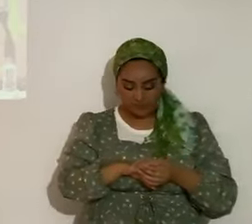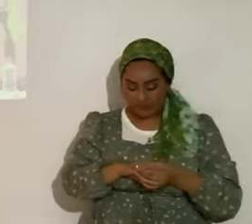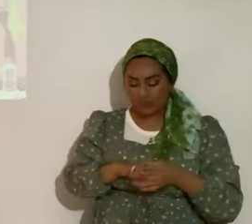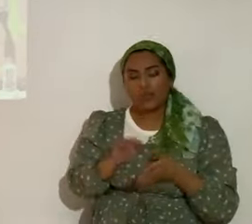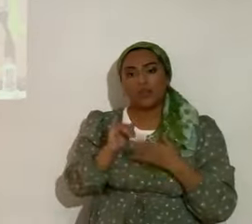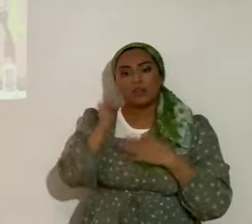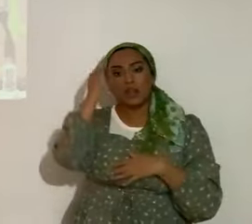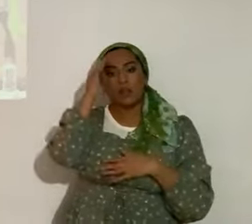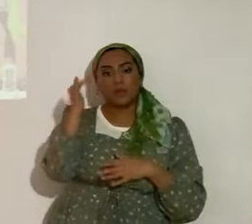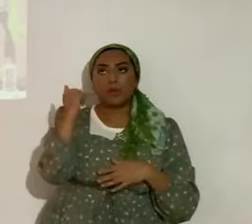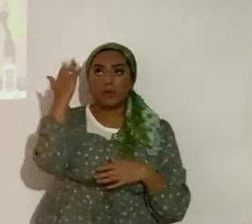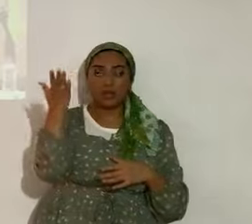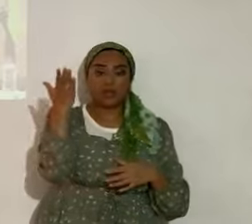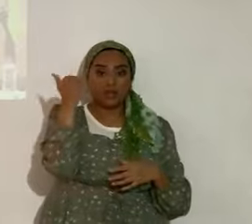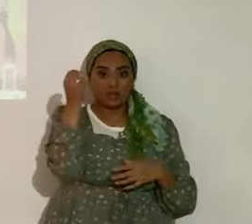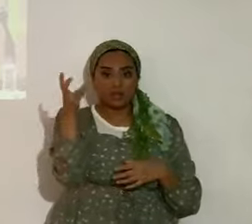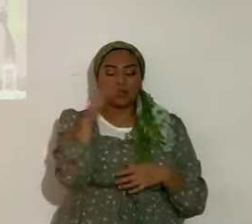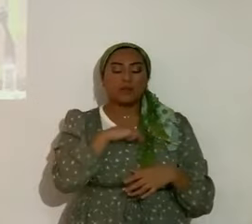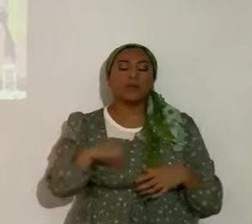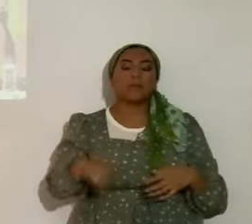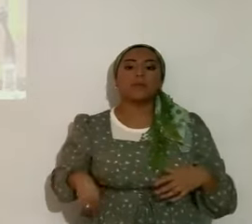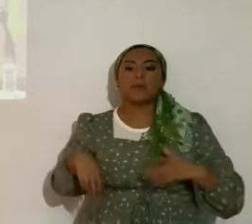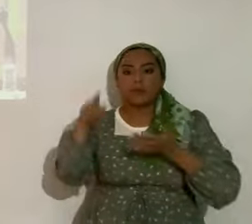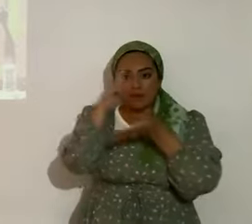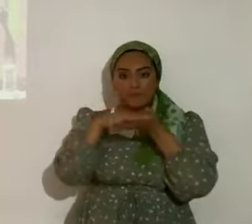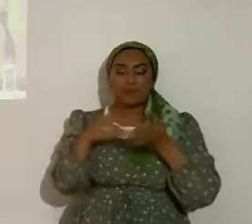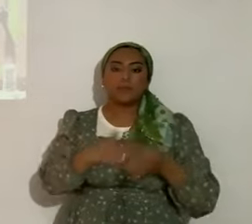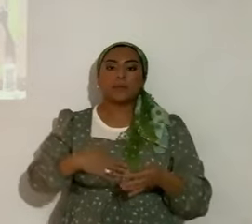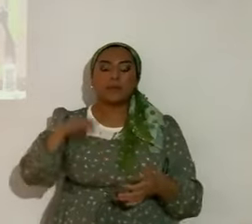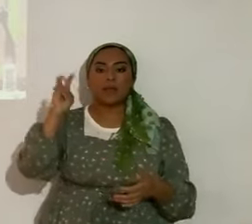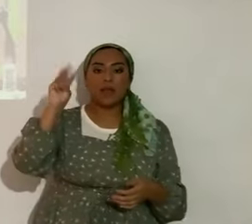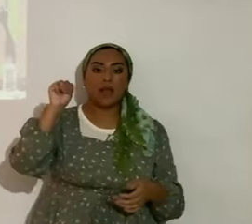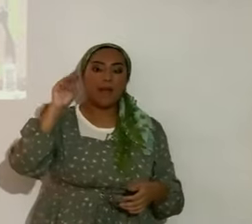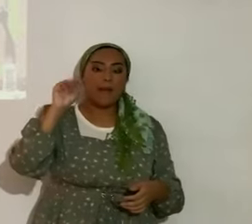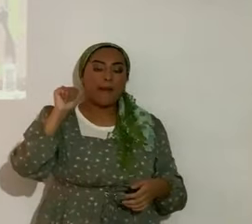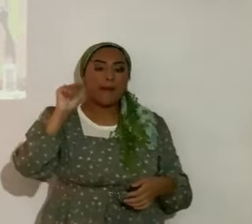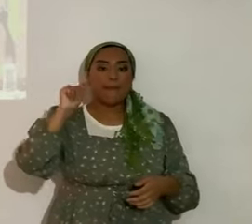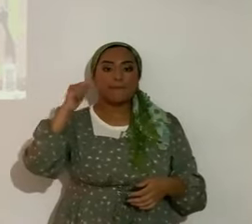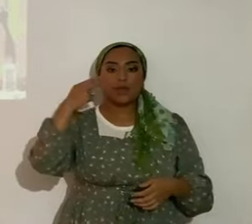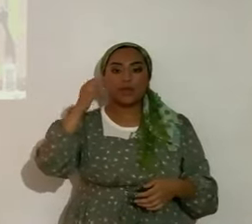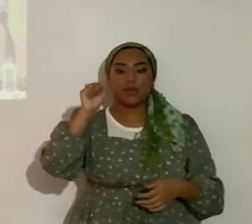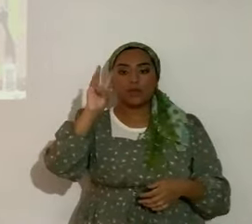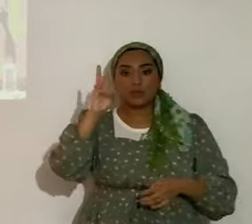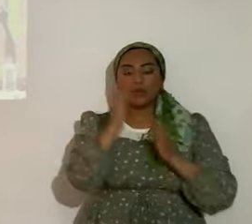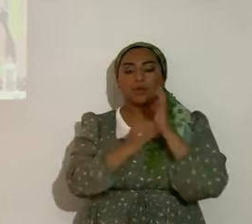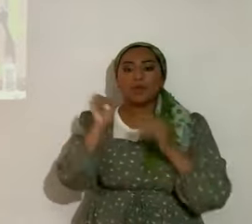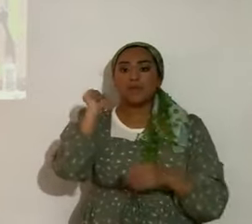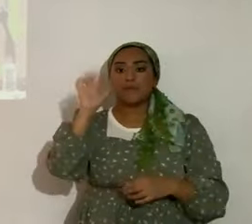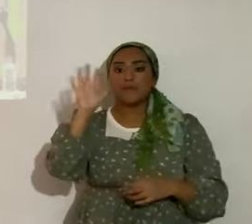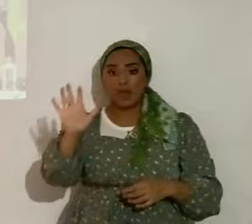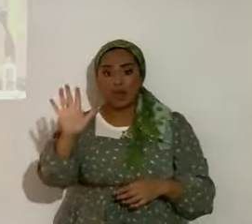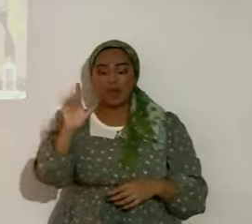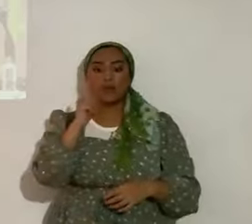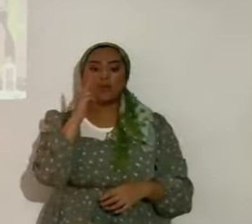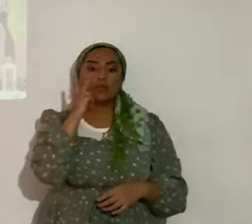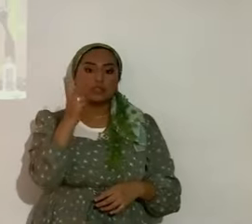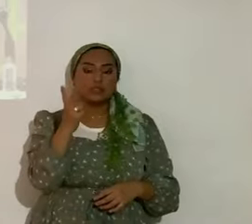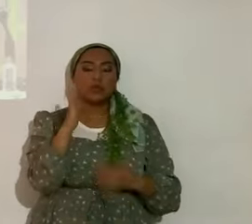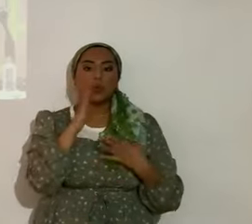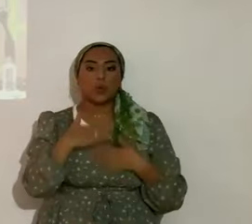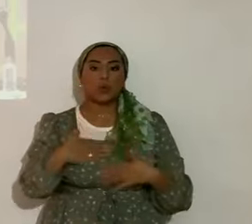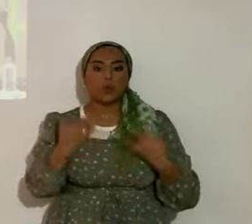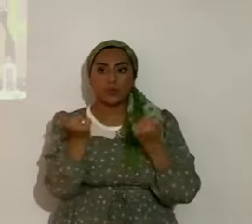por eso Yahshua HaMashiach, y quiero llevarlos a Mateo 5, para que se entienda el por qué estoy diciendo esto, vas a ver cómo te vas a